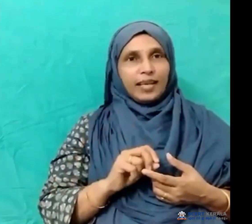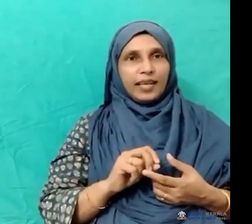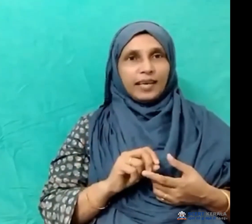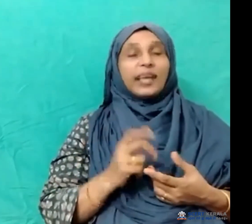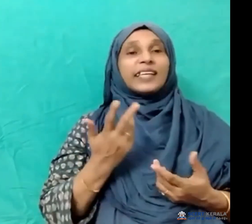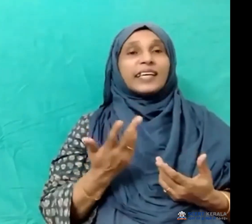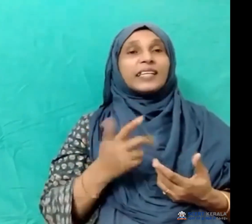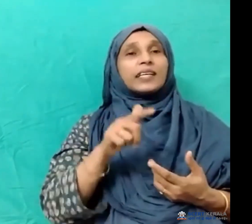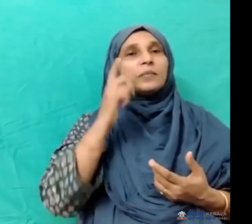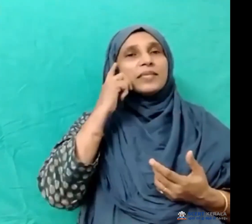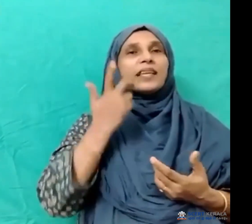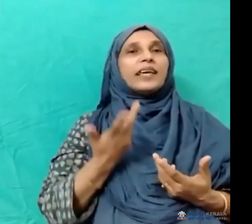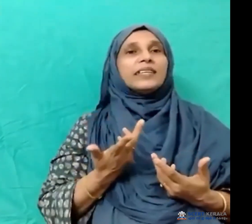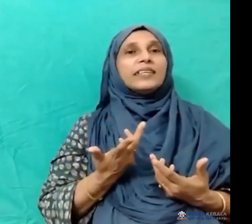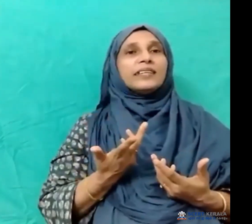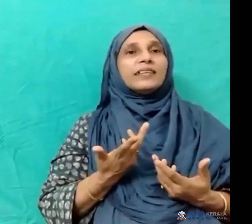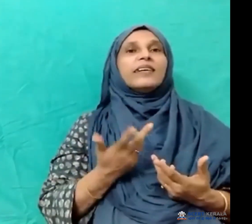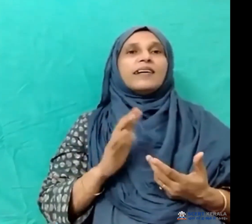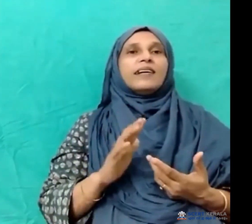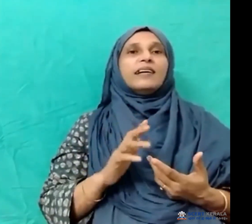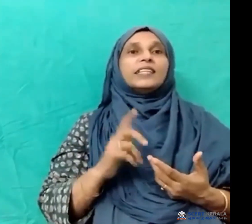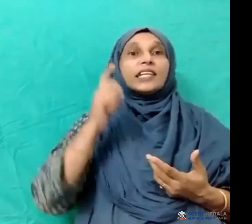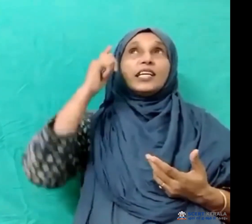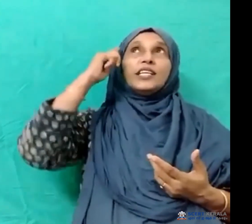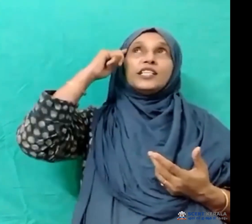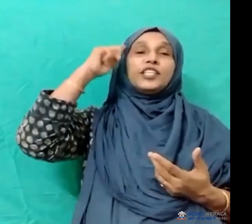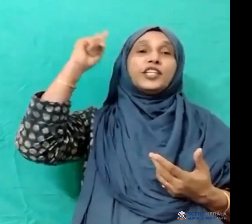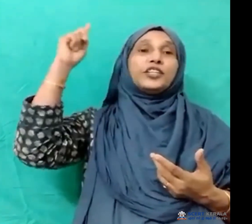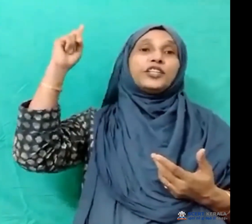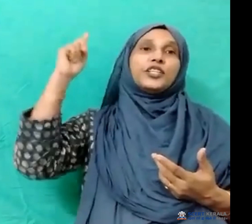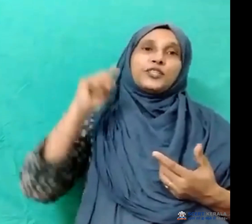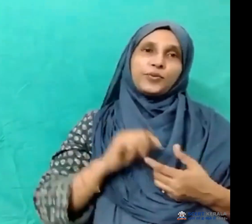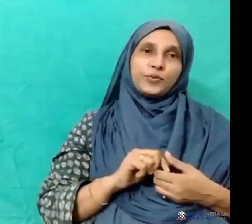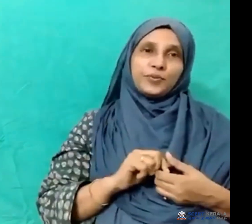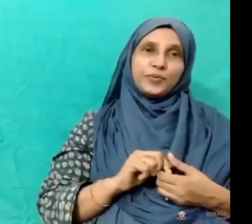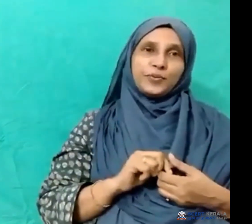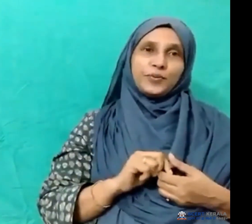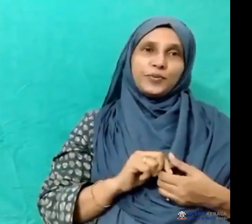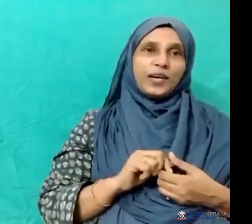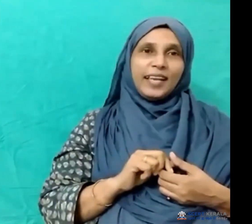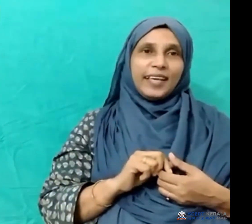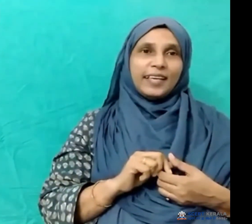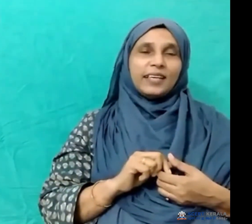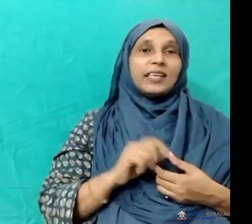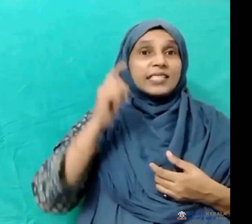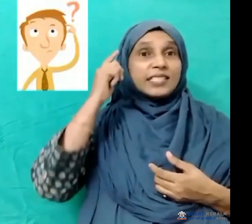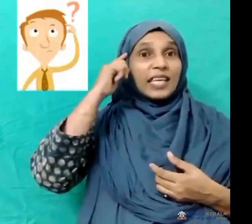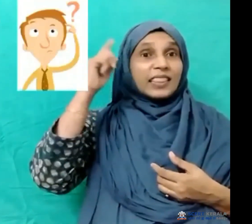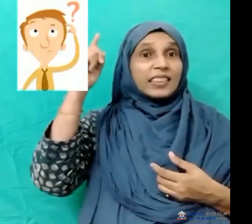അല്ലെ? അതെങ്ങനെ നിങ്ങൾക്ക് മനസ്സിലായത്? നിങ്ങൾ ചിന്തിച്ചു, അല്ലെ?